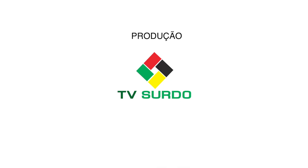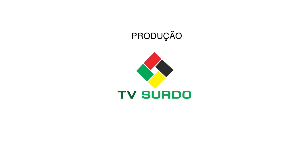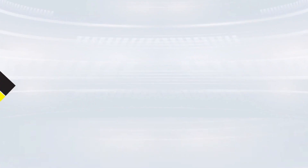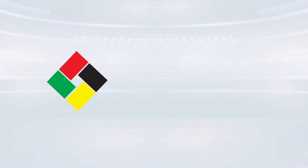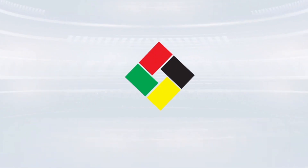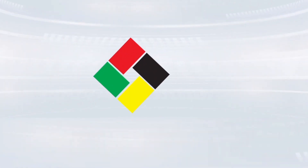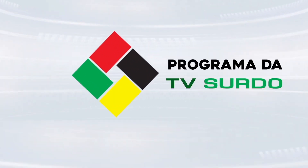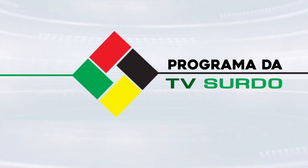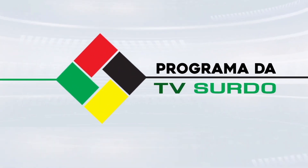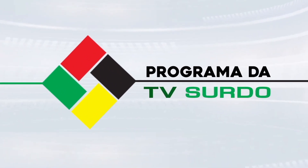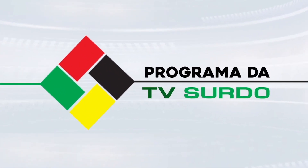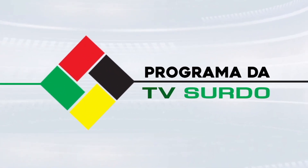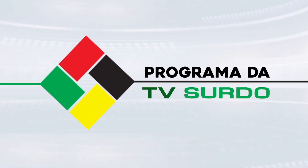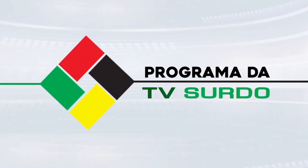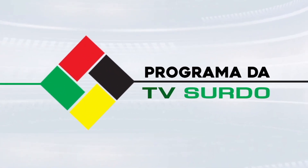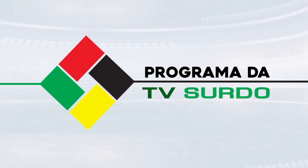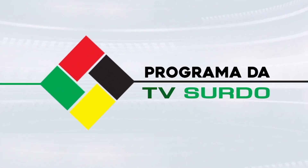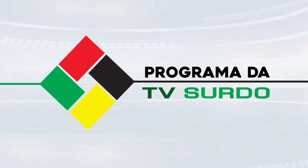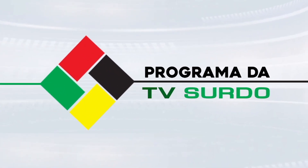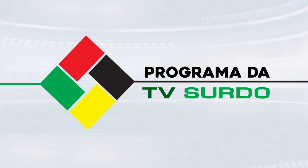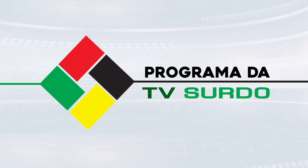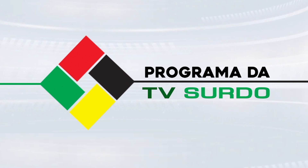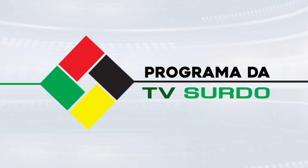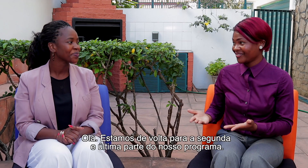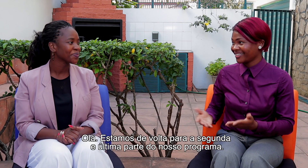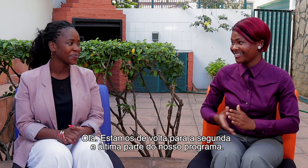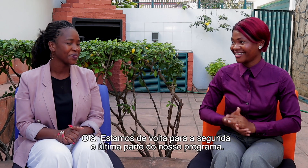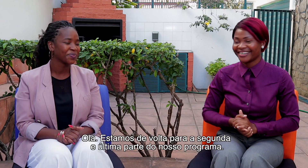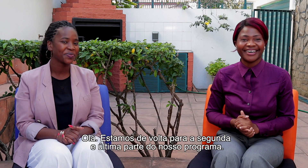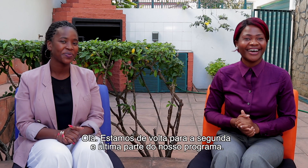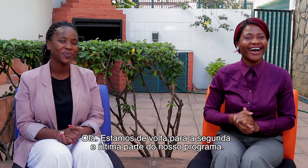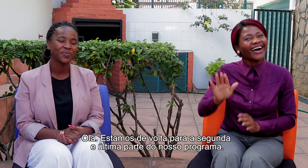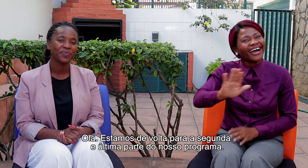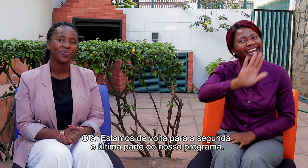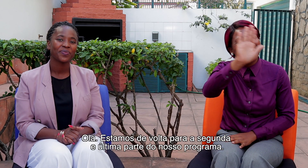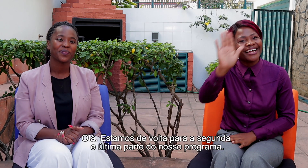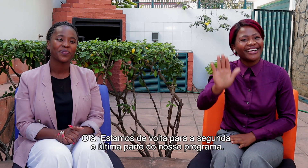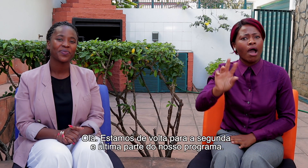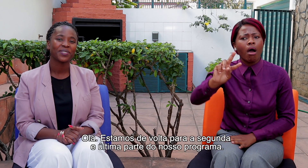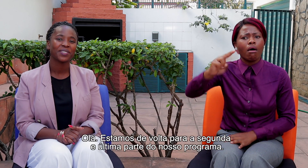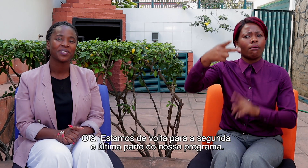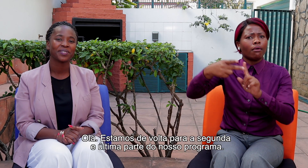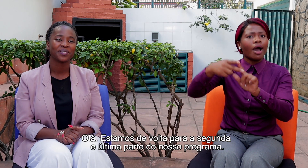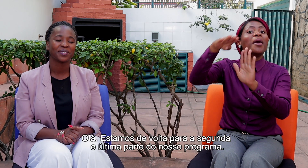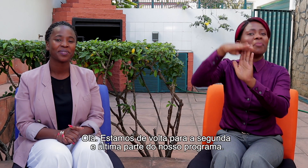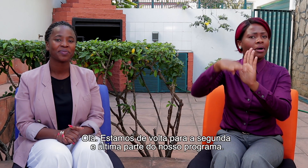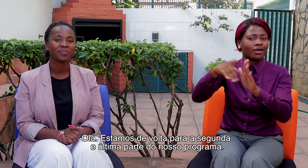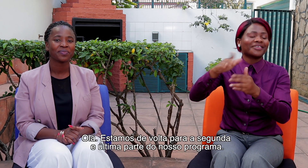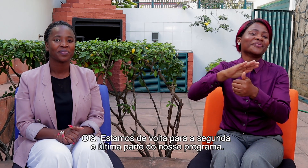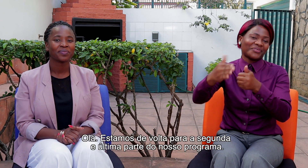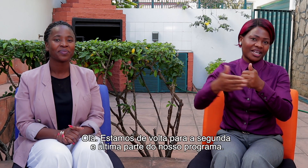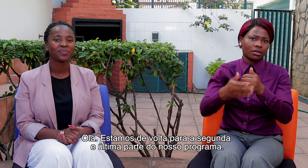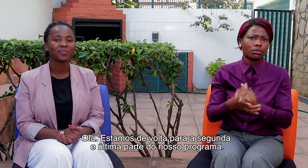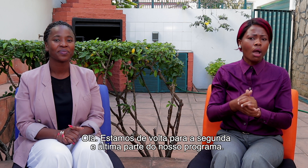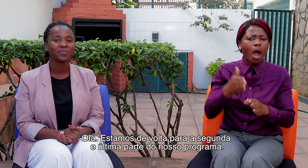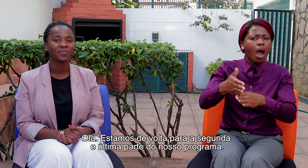Olá, Estamos de volta para a segunda e última